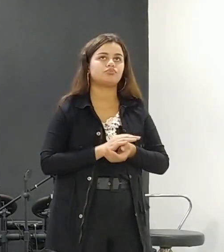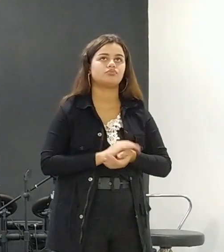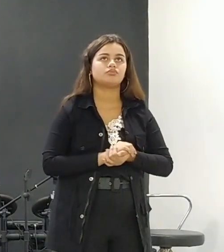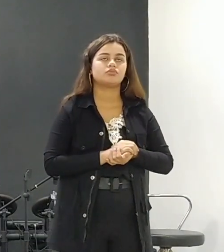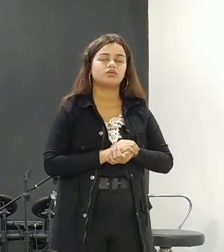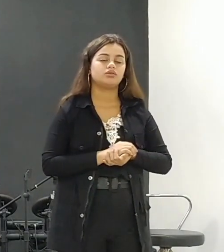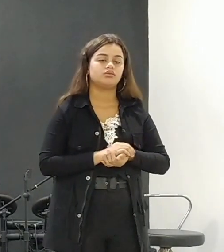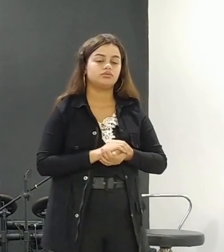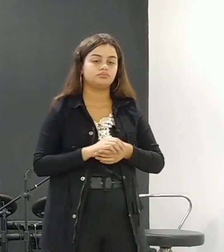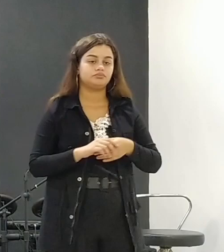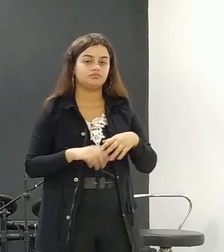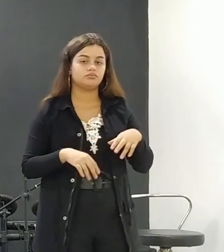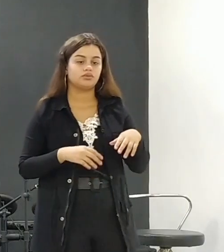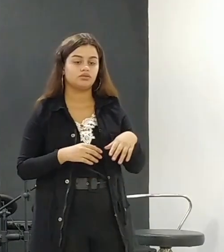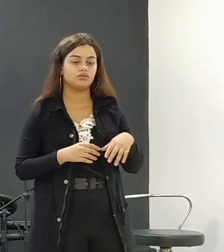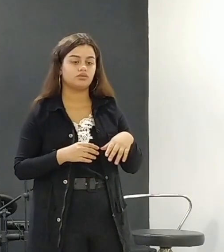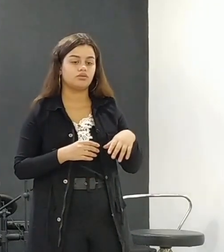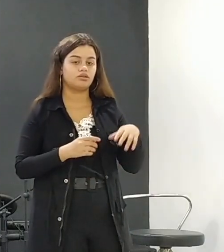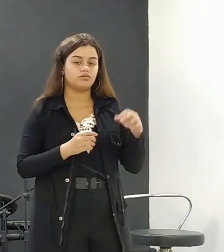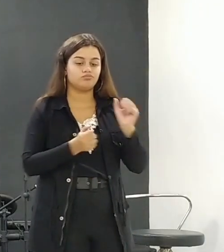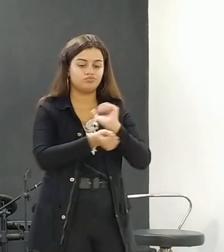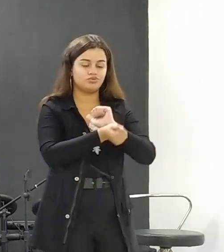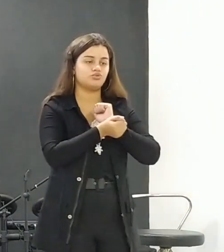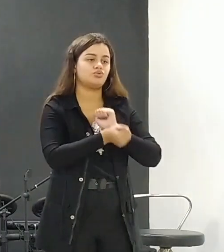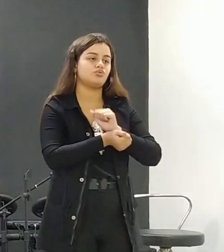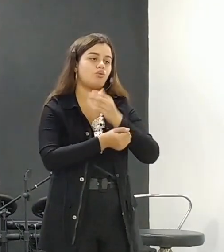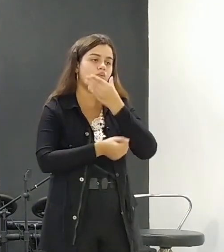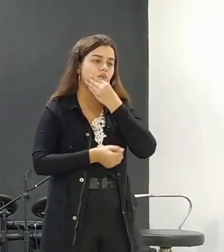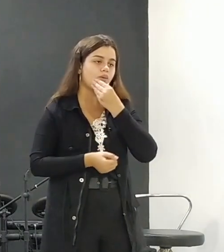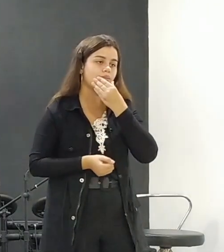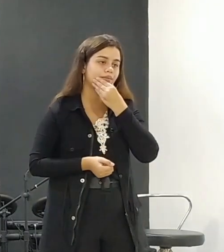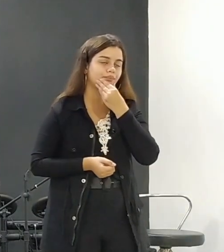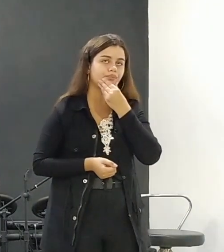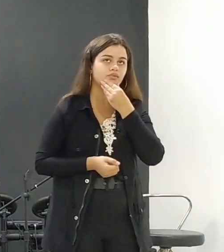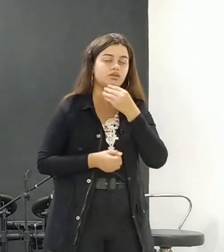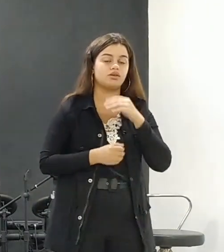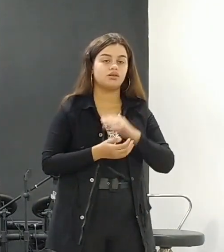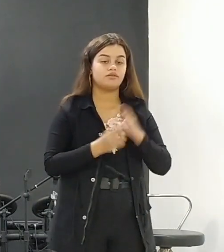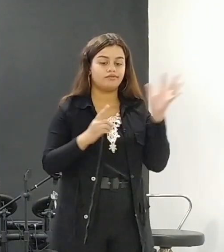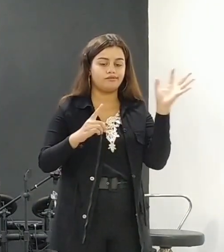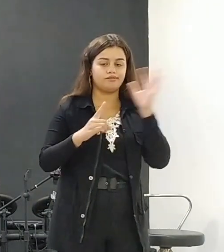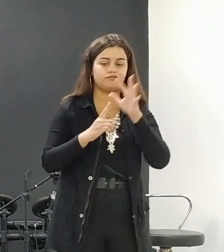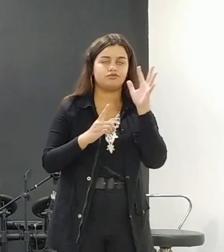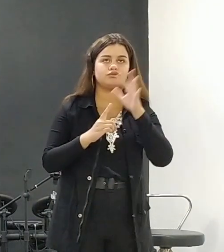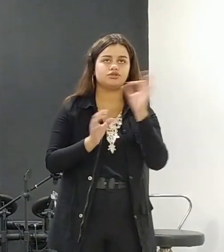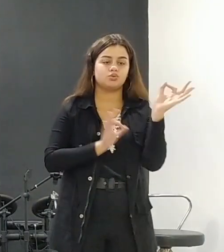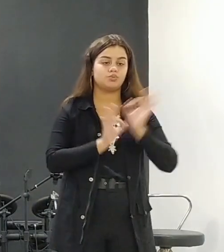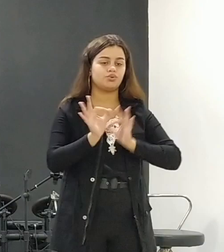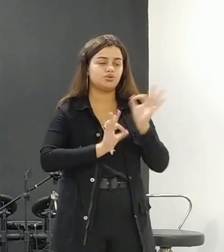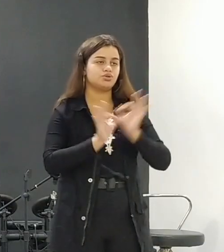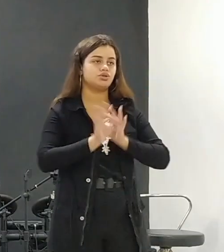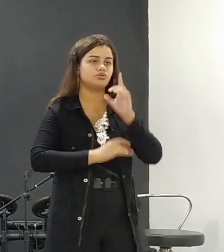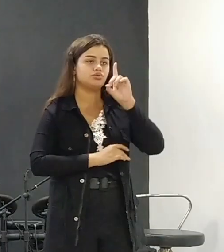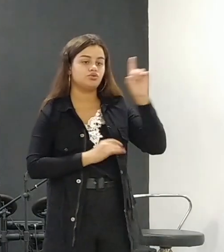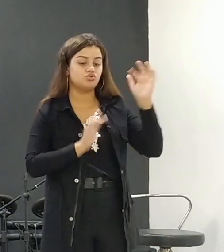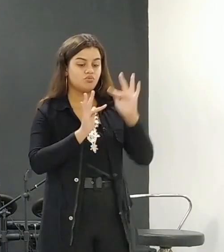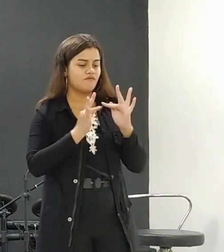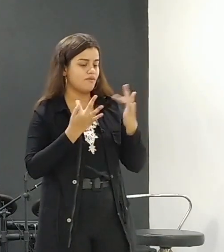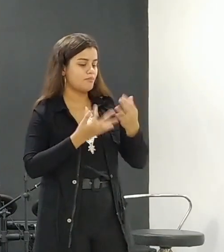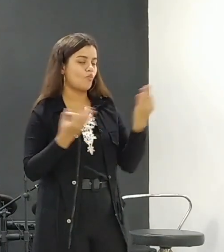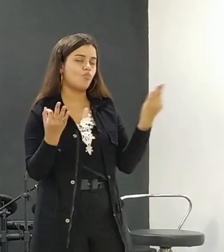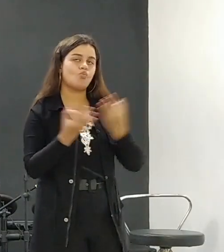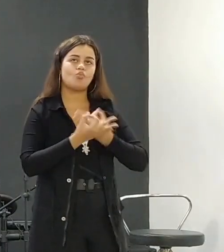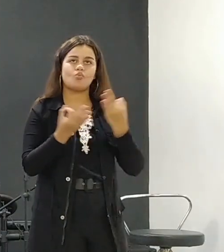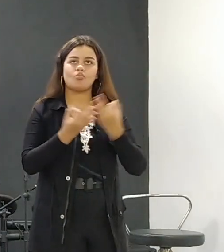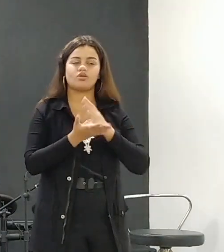senhor do homem e aprisionou o homem, e através dessa influência, o projeto de Deus, de uma família